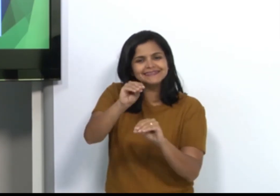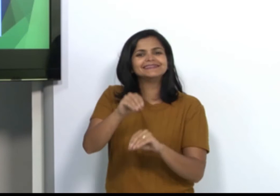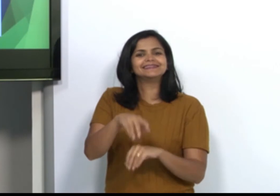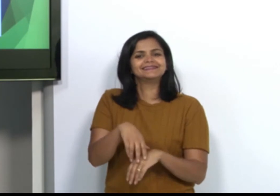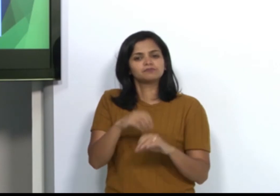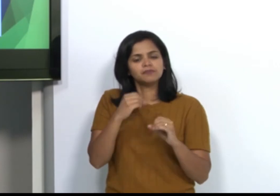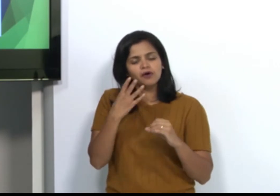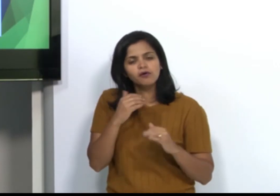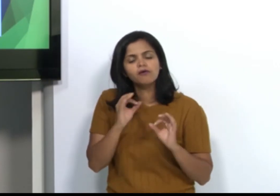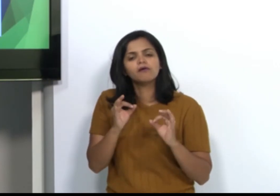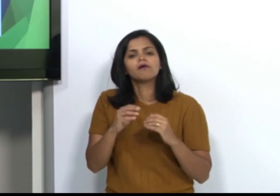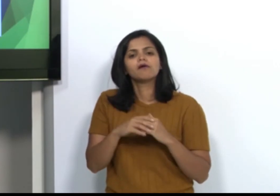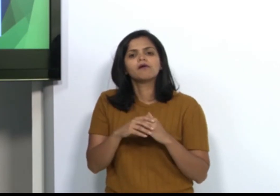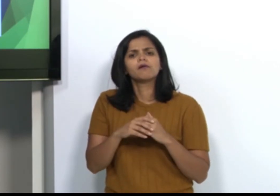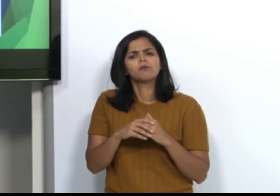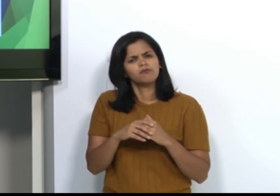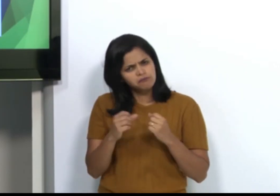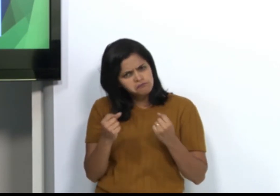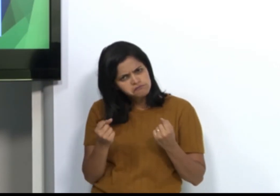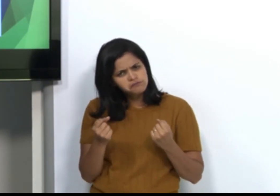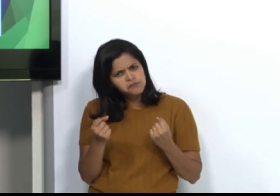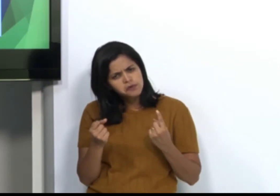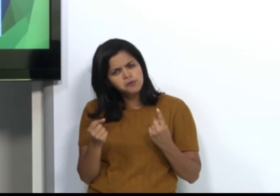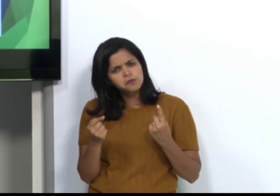Bom, certo, isso. Então, eu coloco isso lá.